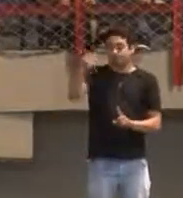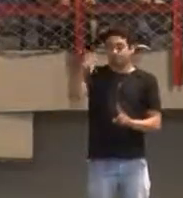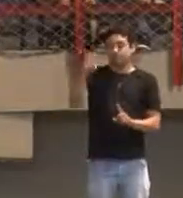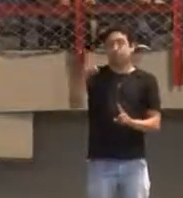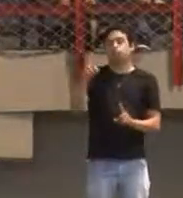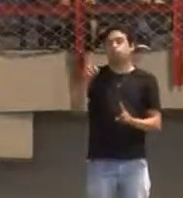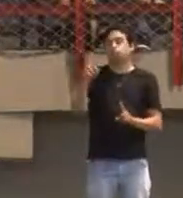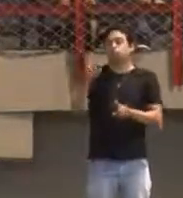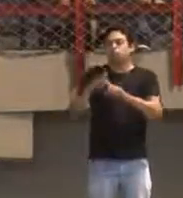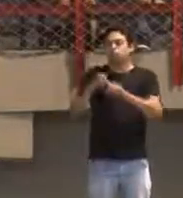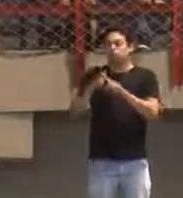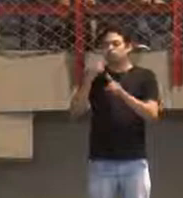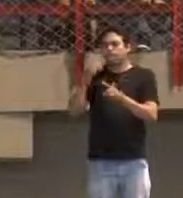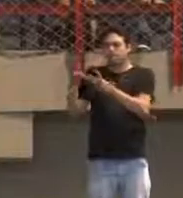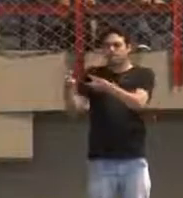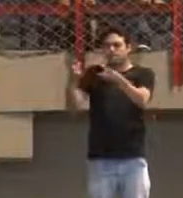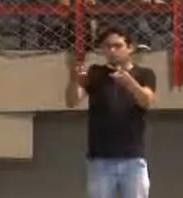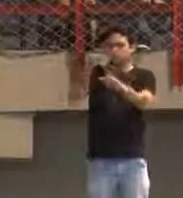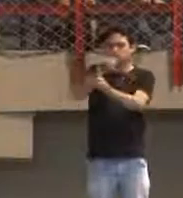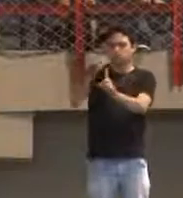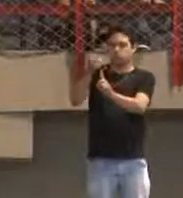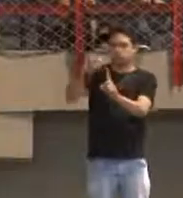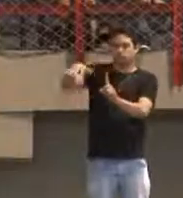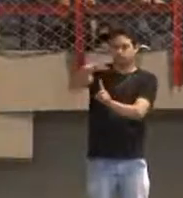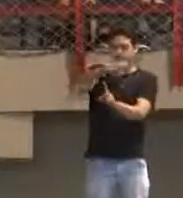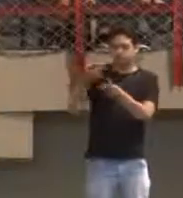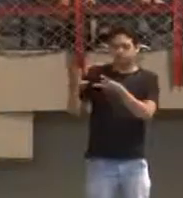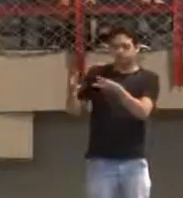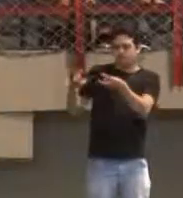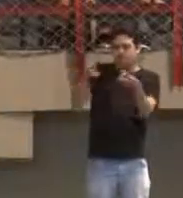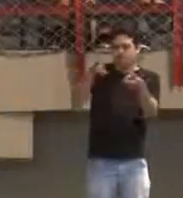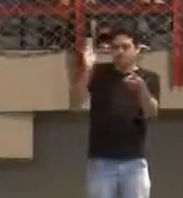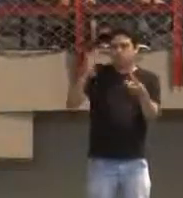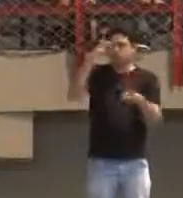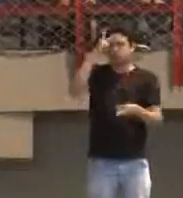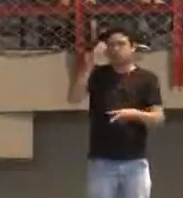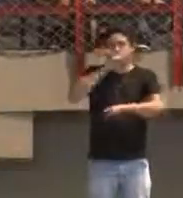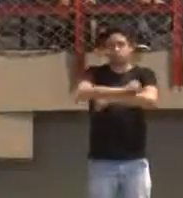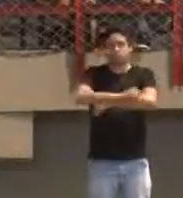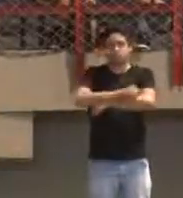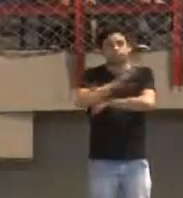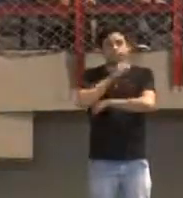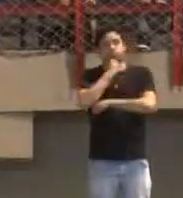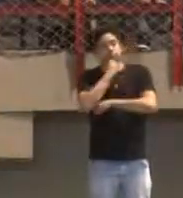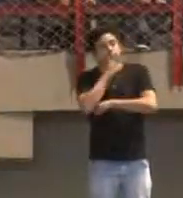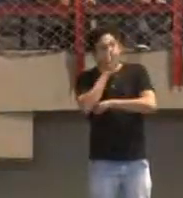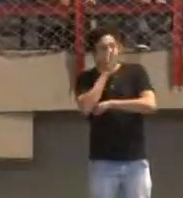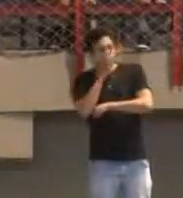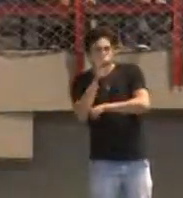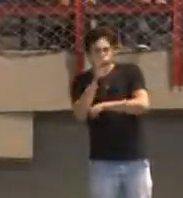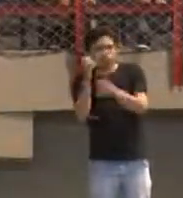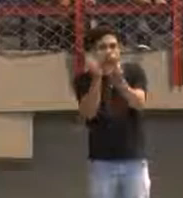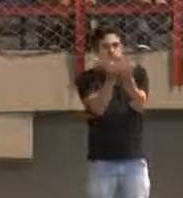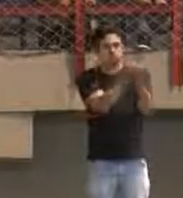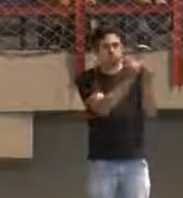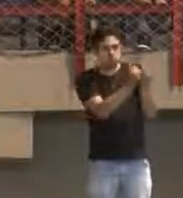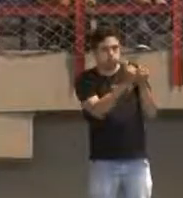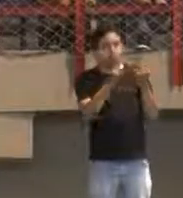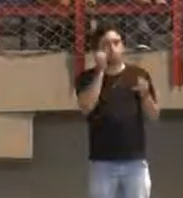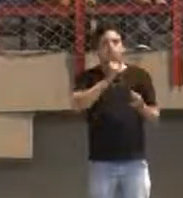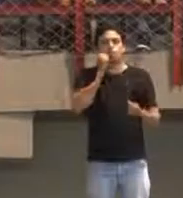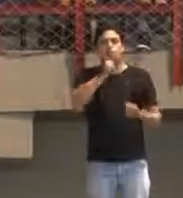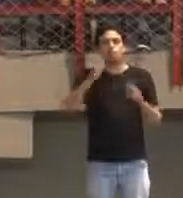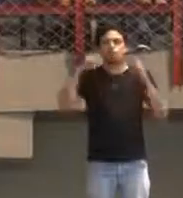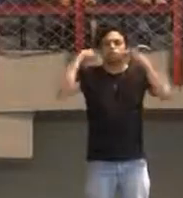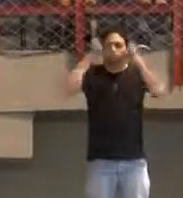de Quental, faz uma análise dessa sociedade que fica na janela, prestando atenção à vida dos outros, as fofoqueiras, as beatas,